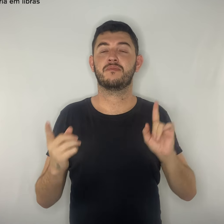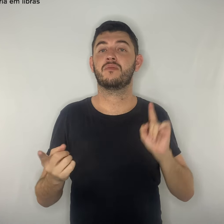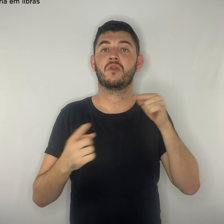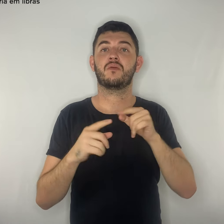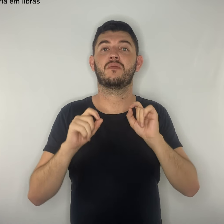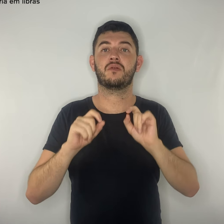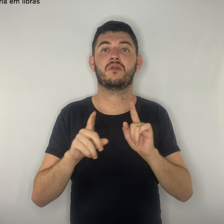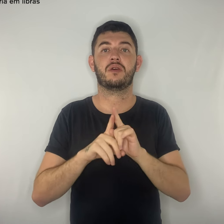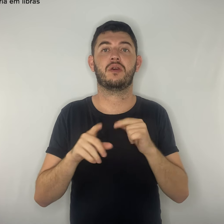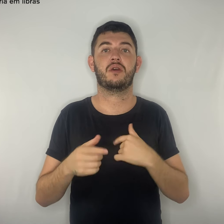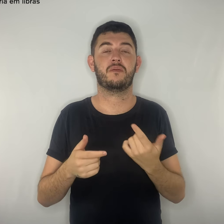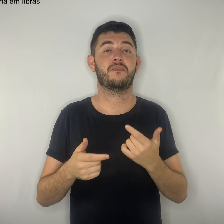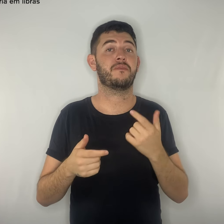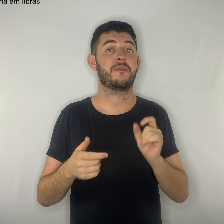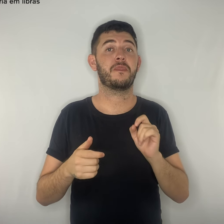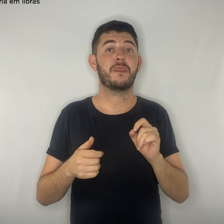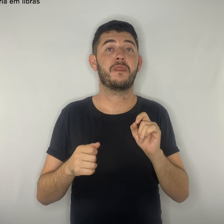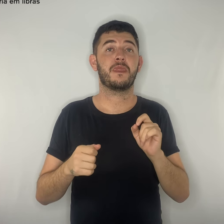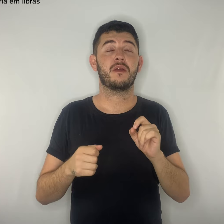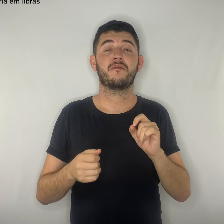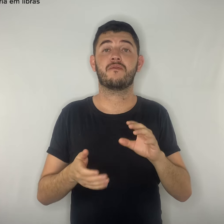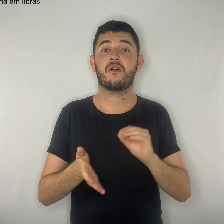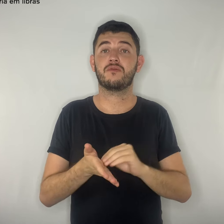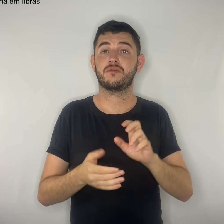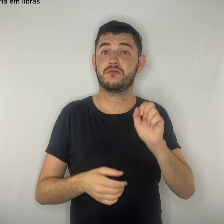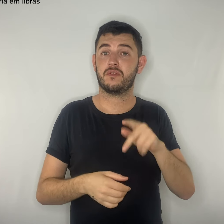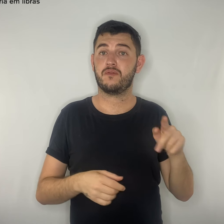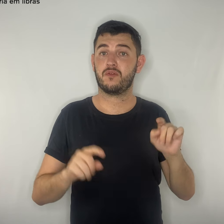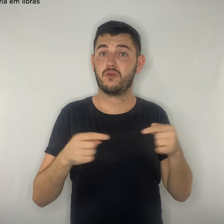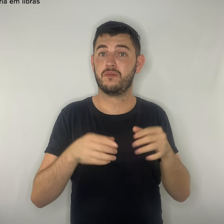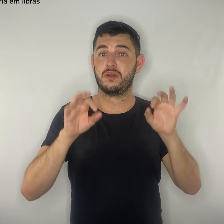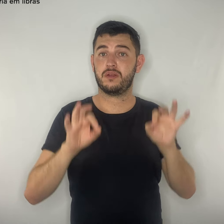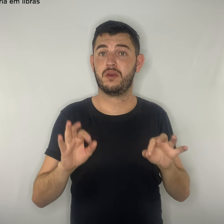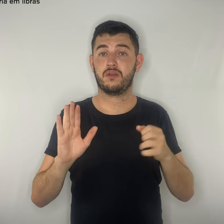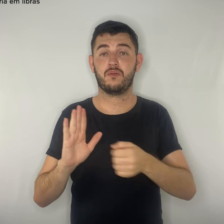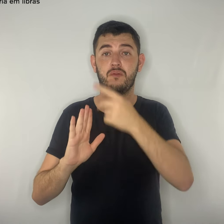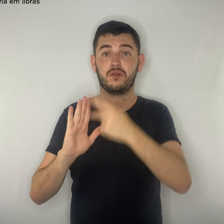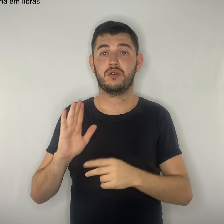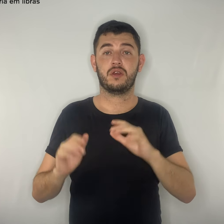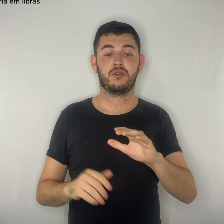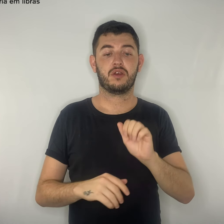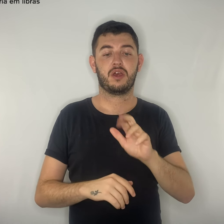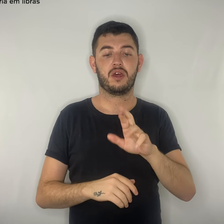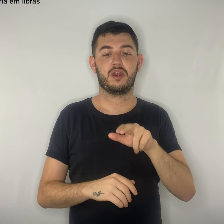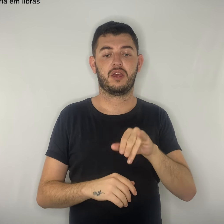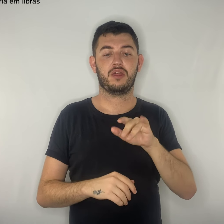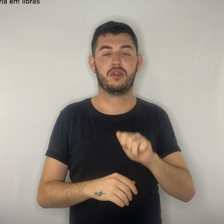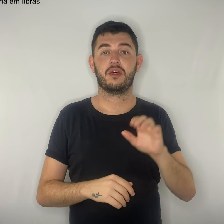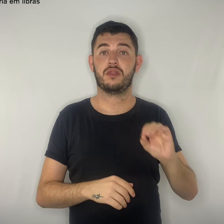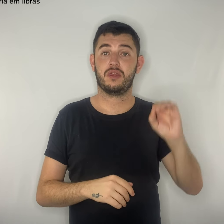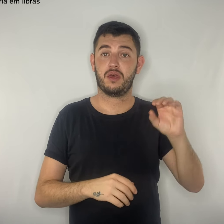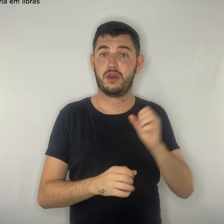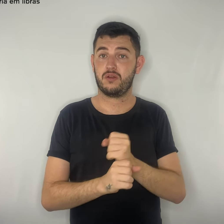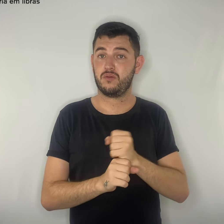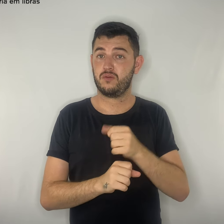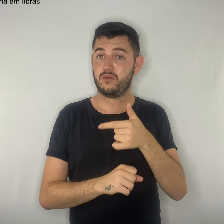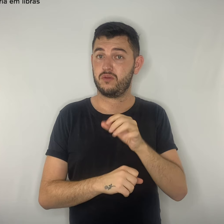carências que integra o programa carência zero 2024 é resultado da luta